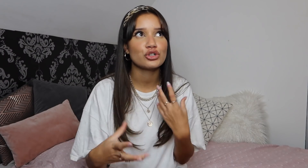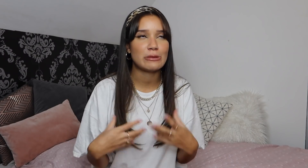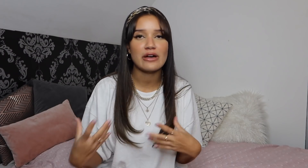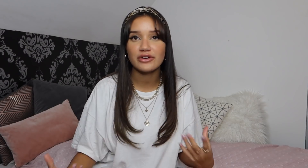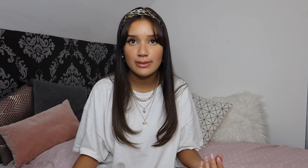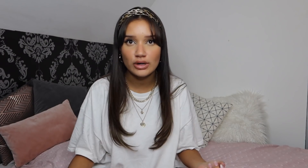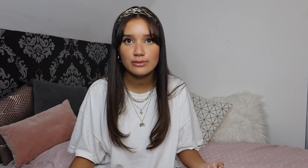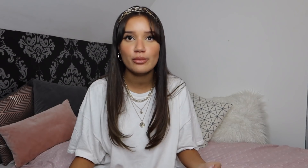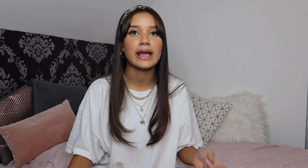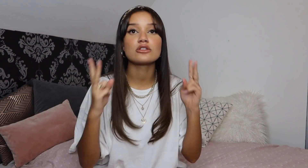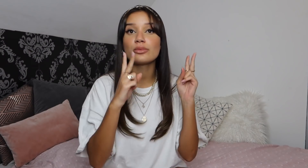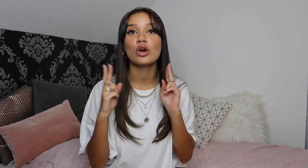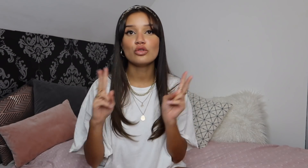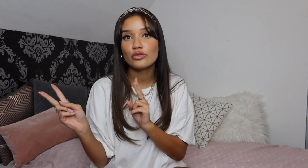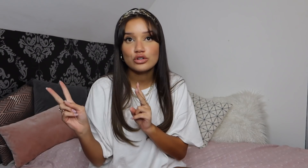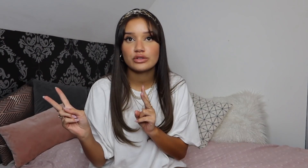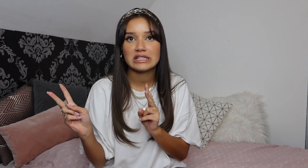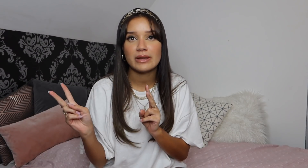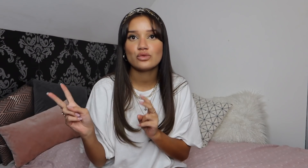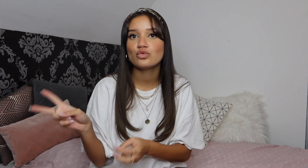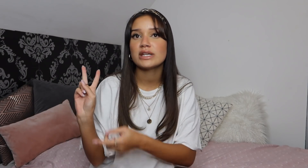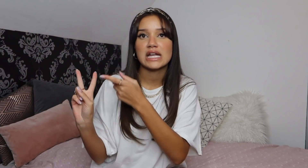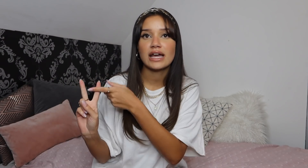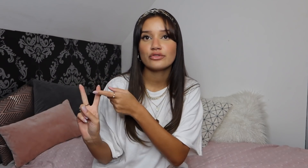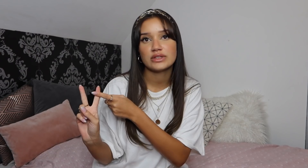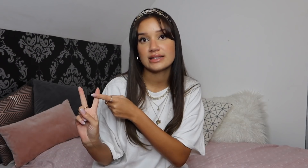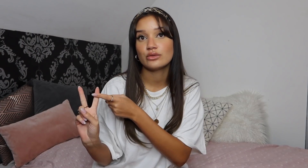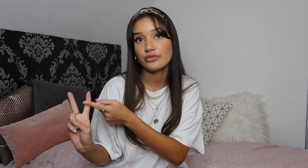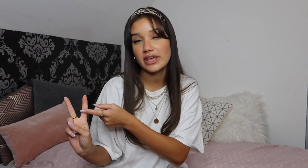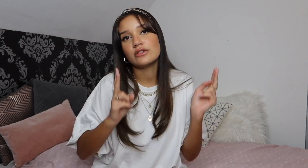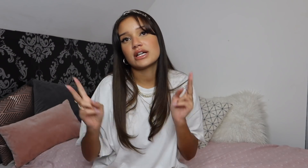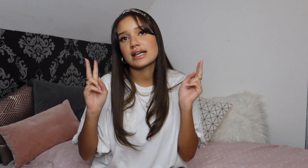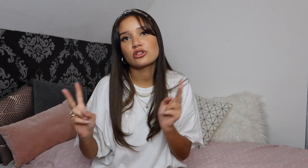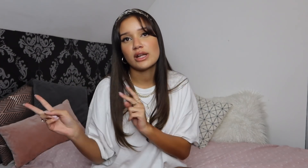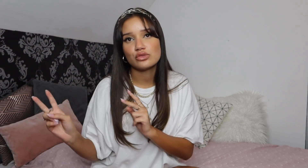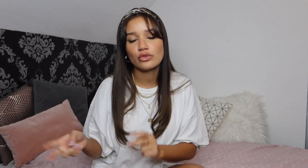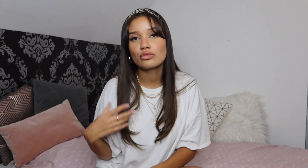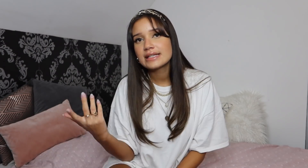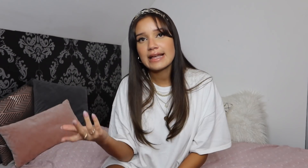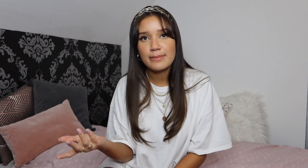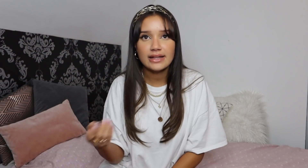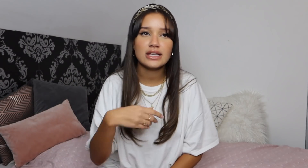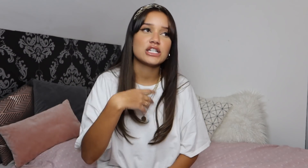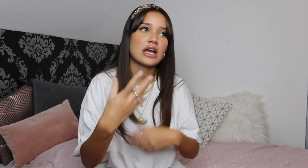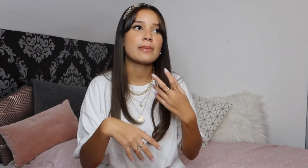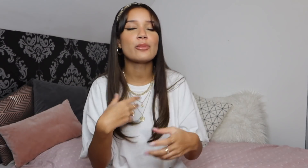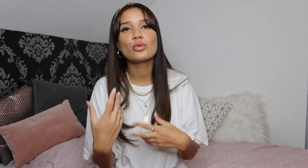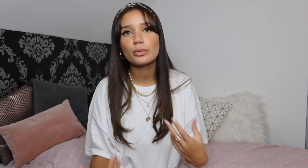connais pas vraiment les mots, par exemple le vent je connaissais pas du tout, mais j'ai la rêve que ça c'est le V et voilà, ça ressemble à du vent, donc ça m'aide et j'ai quand même un peu compris